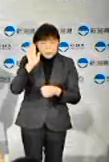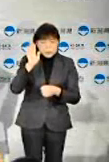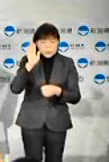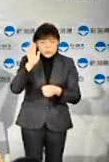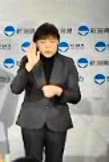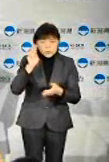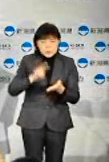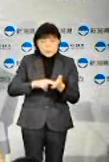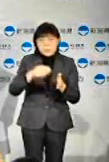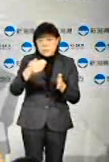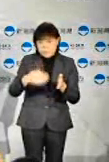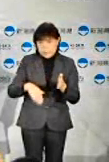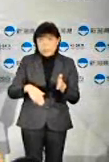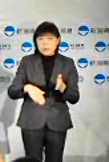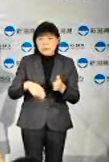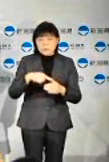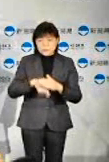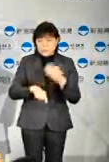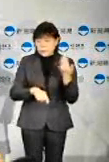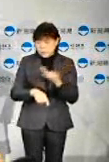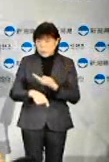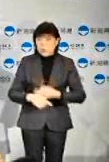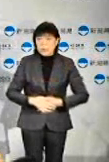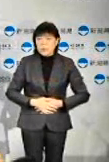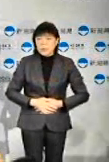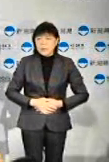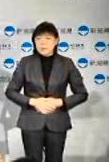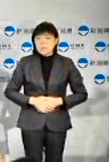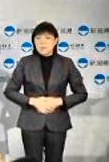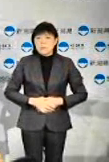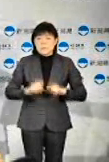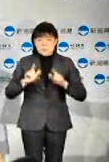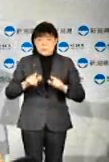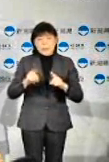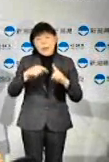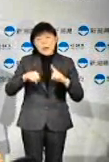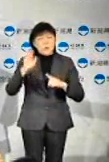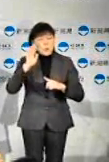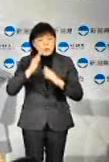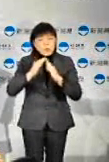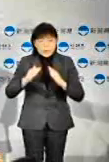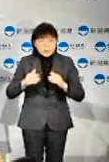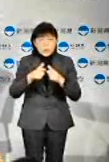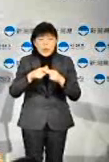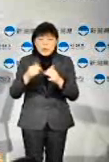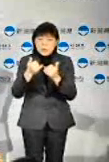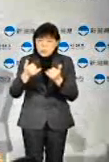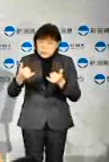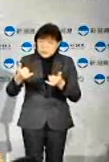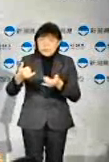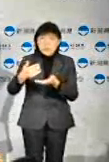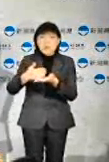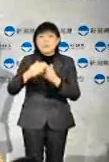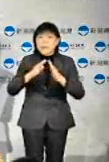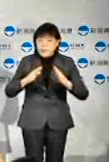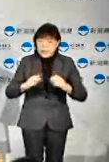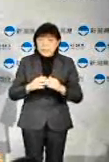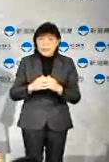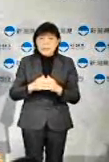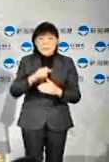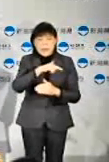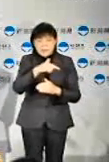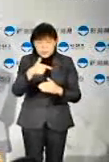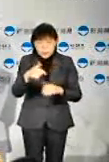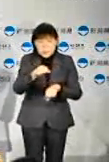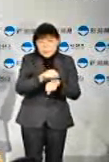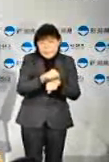です か。いやいや、今例示したじゃないですか。公聴会とかあるいはそういう国の説明だとか、どんどん今議論の